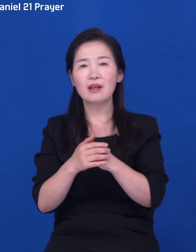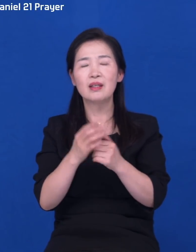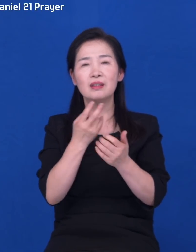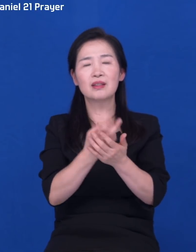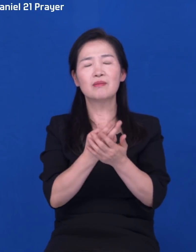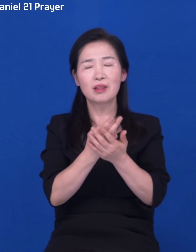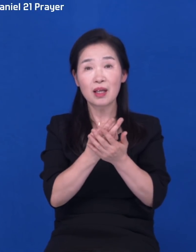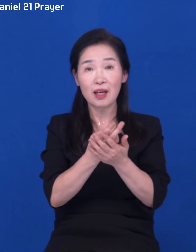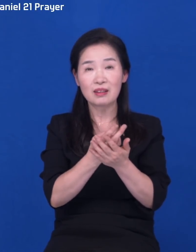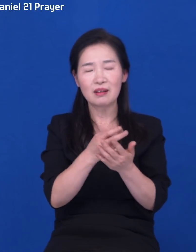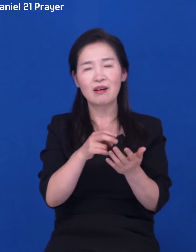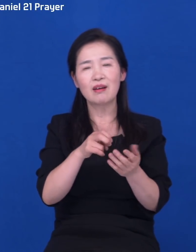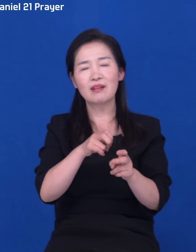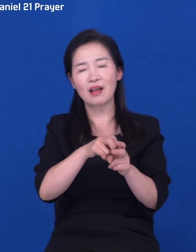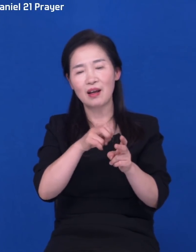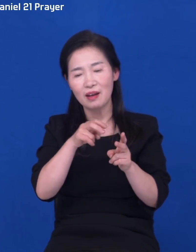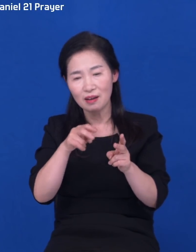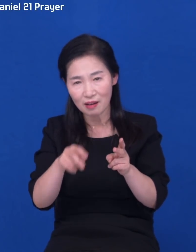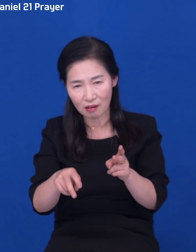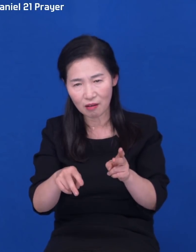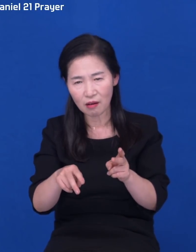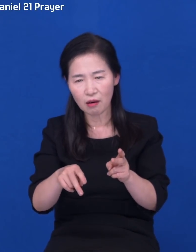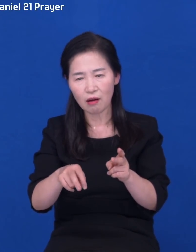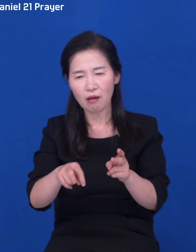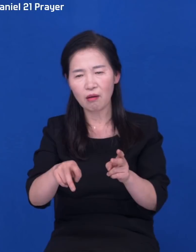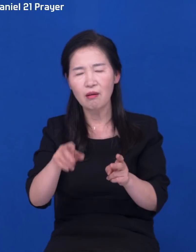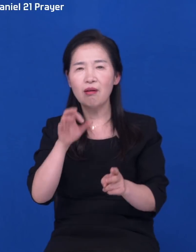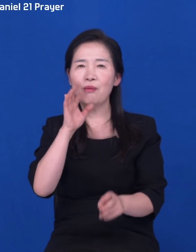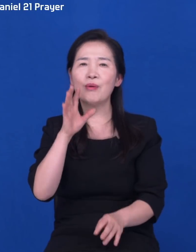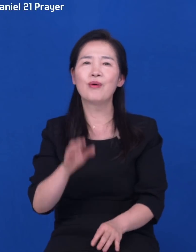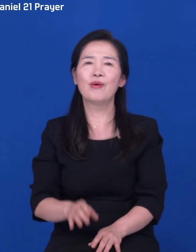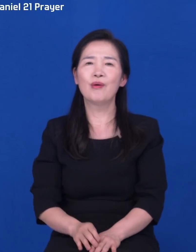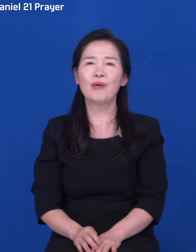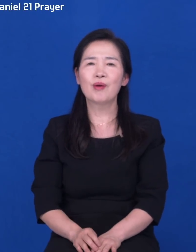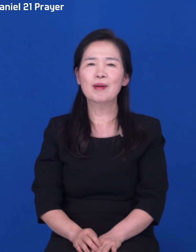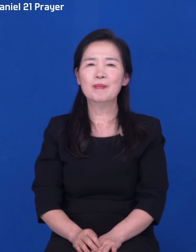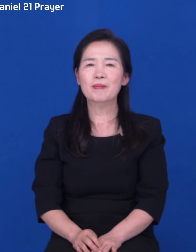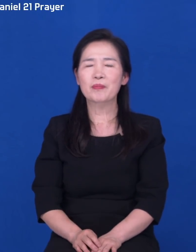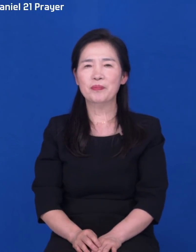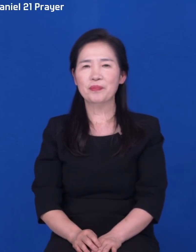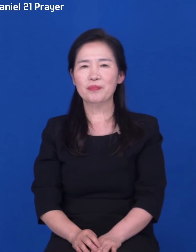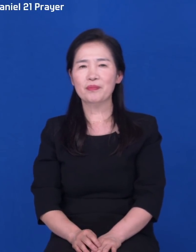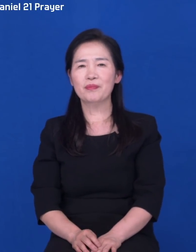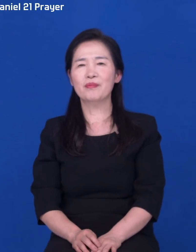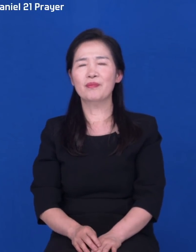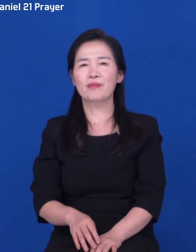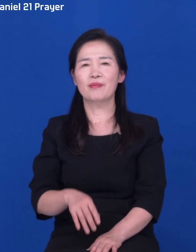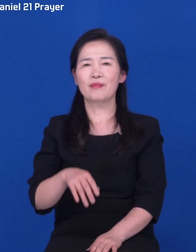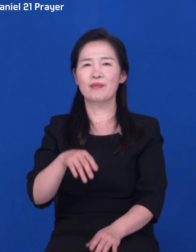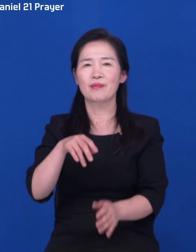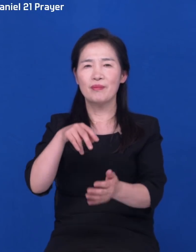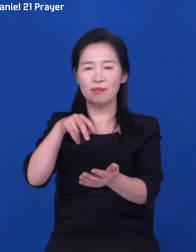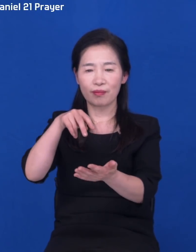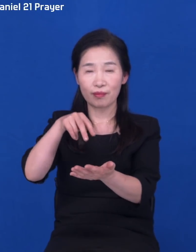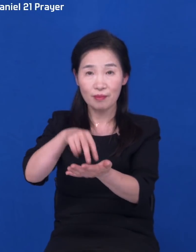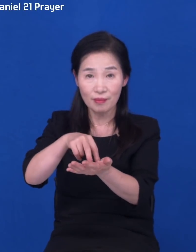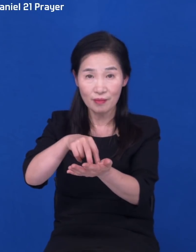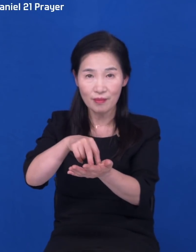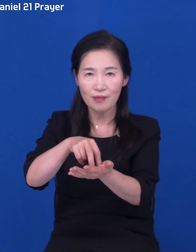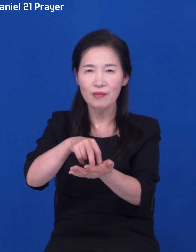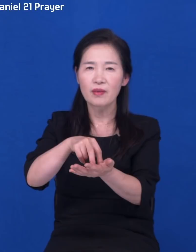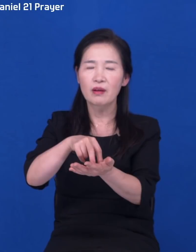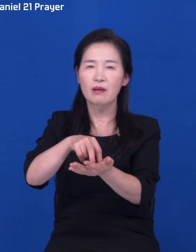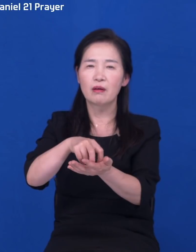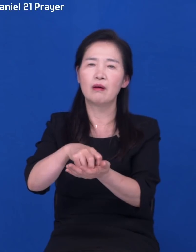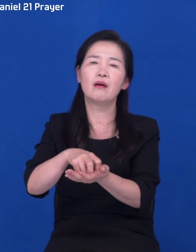내려오는데 아예 제가 못 걷더라고요. 이게 발을 침대 밖에 딱 댄 순간 이 발을 못 쓰는 거가